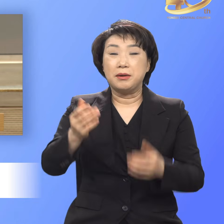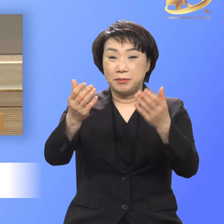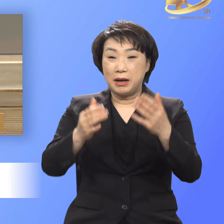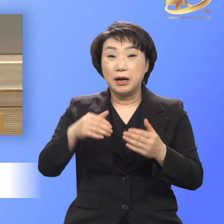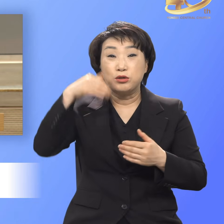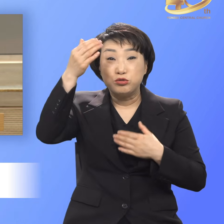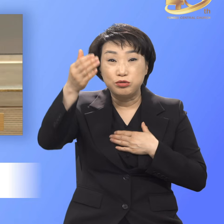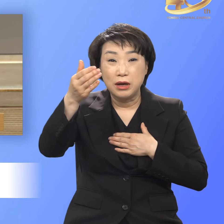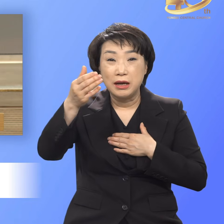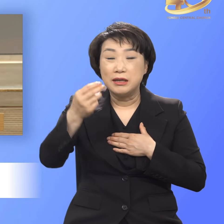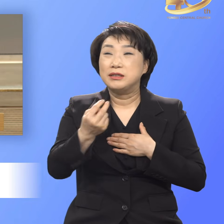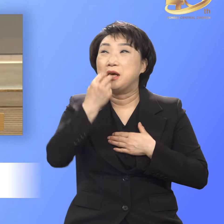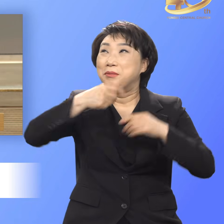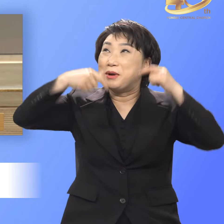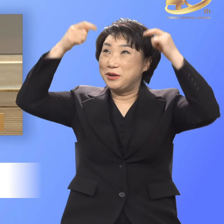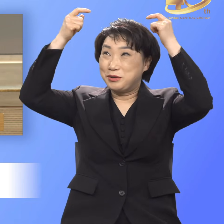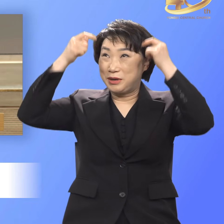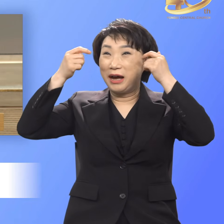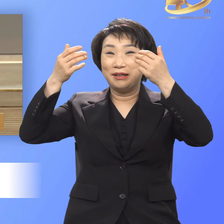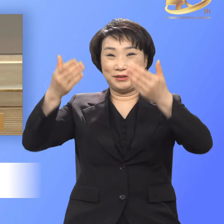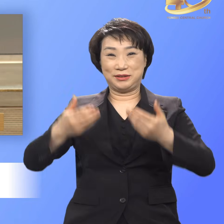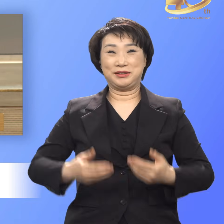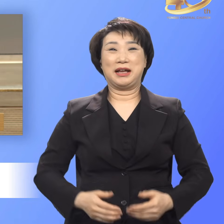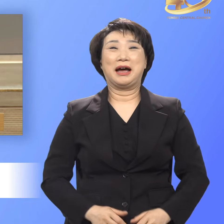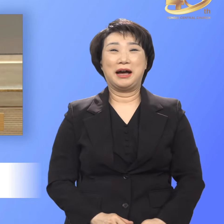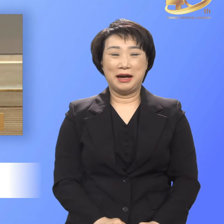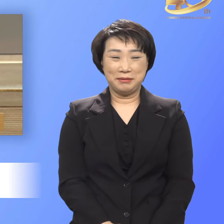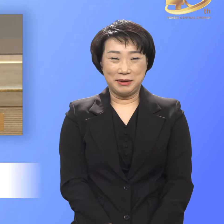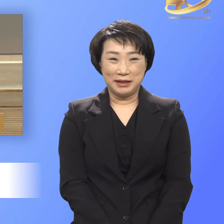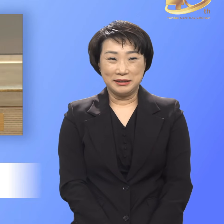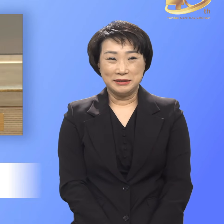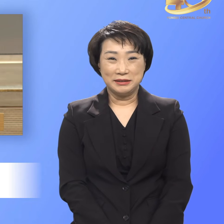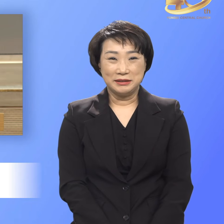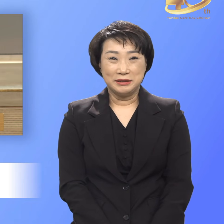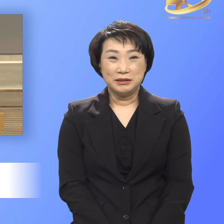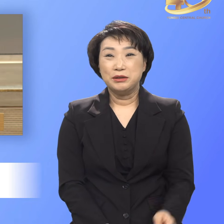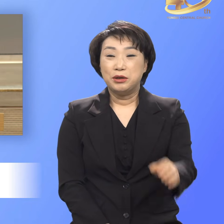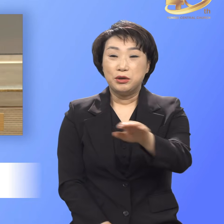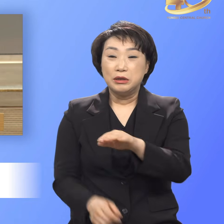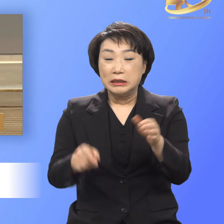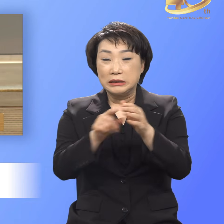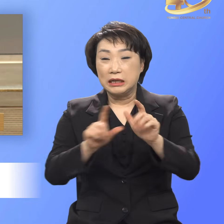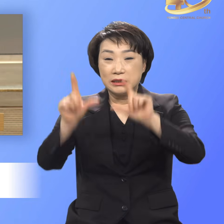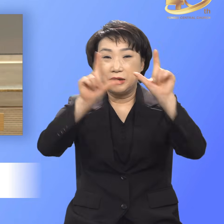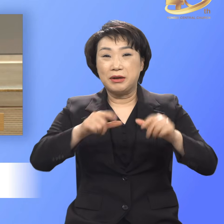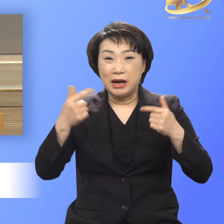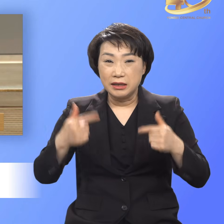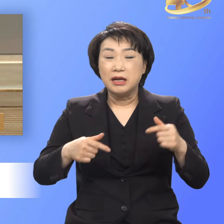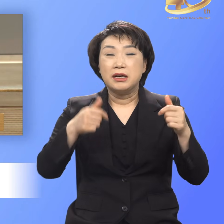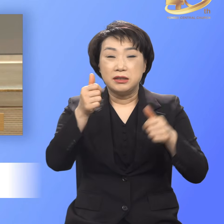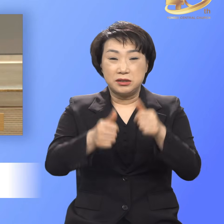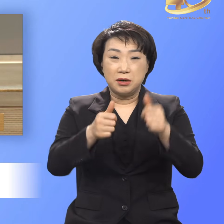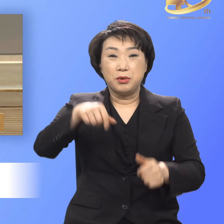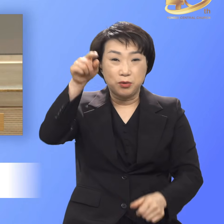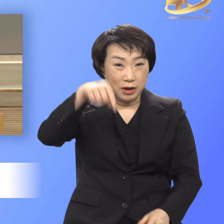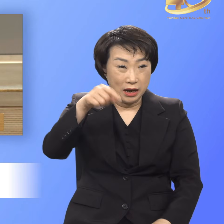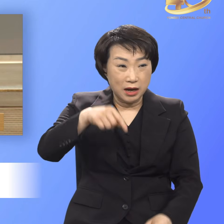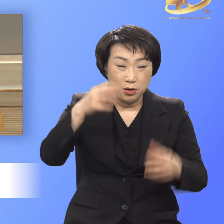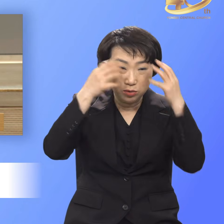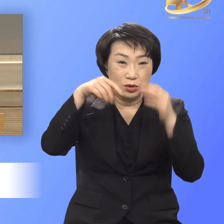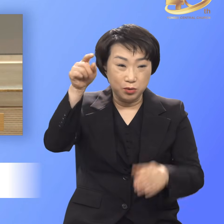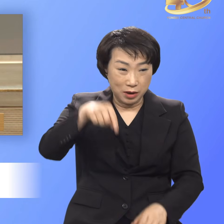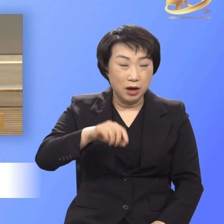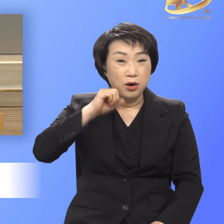받은 후에 생명의 멸류관을 주리라. 이 신앙생활에 항상 시험이 있고 고통이